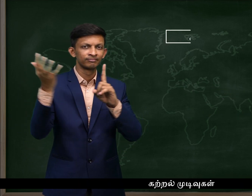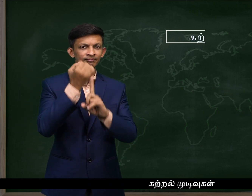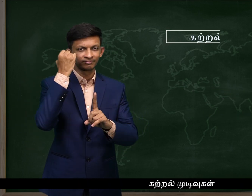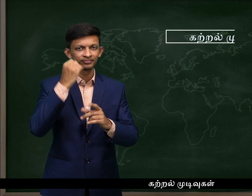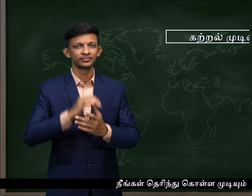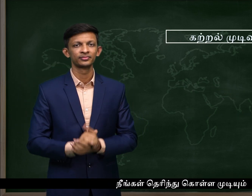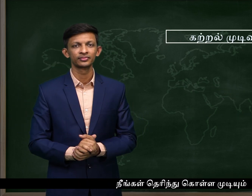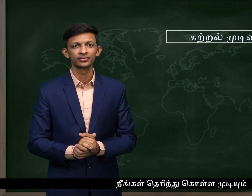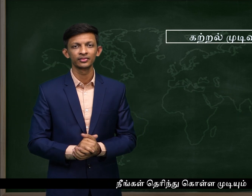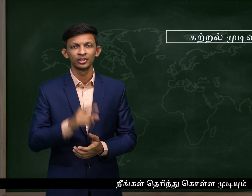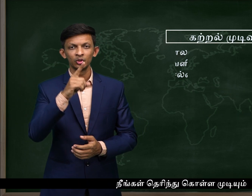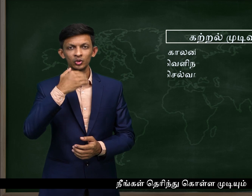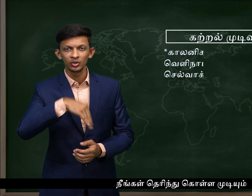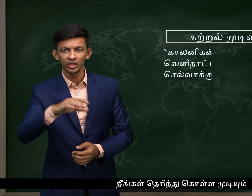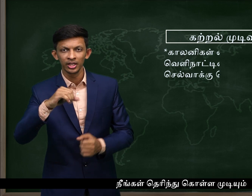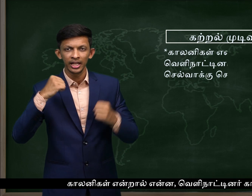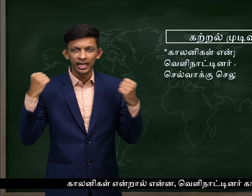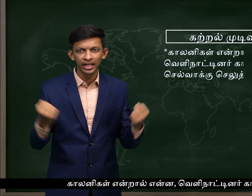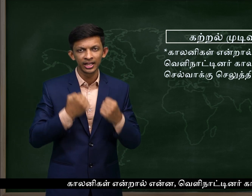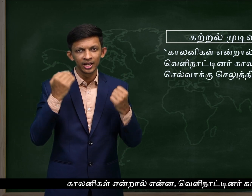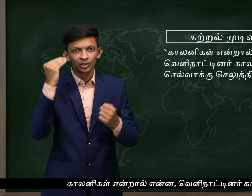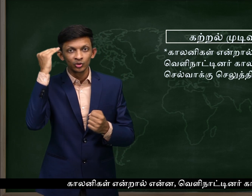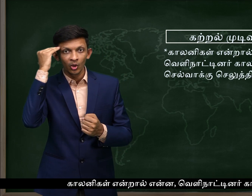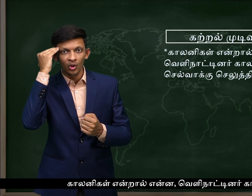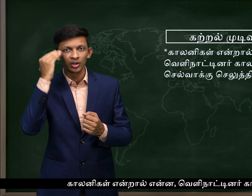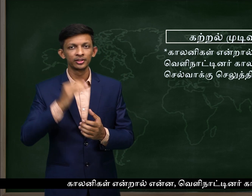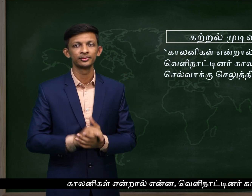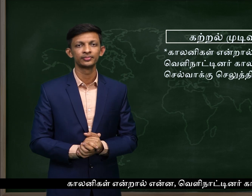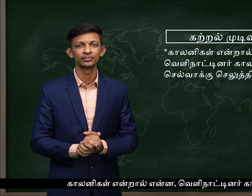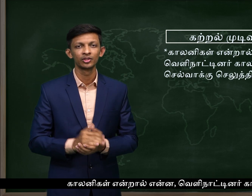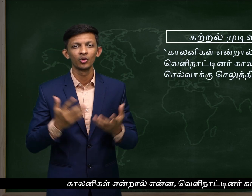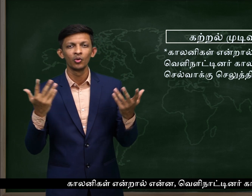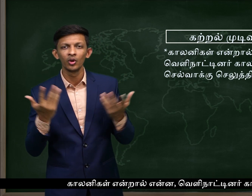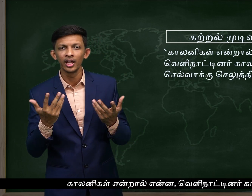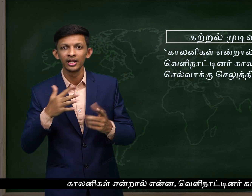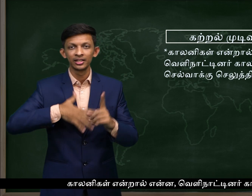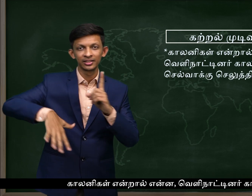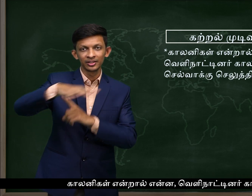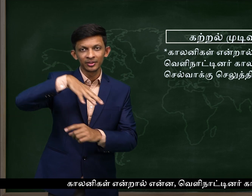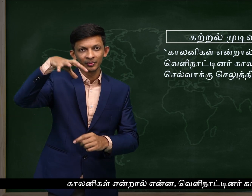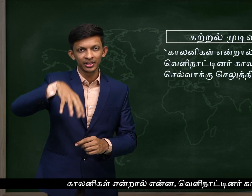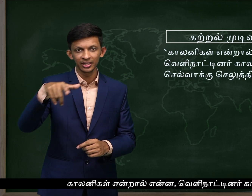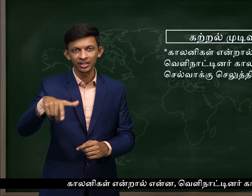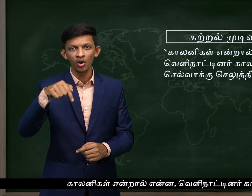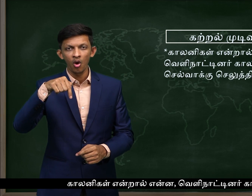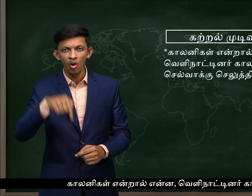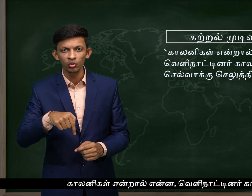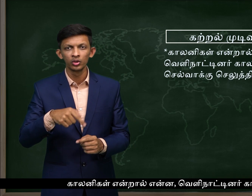கற்றுக்கொள்வீர்கள். நீங்கள் தெரிந்து கொள்வீர்கள். காலனிகள் என்றால் என்ன? வெளிநாட்டினர்